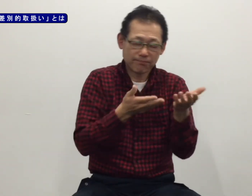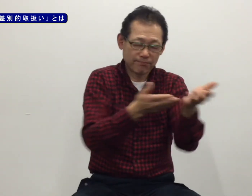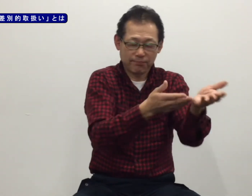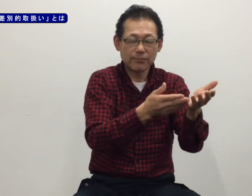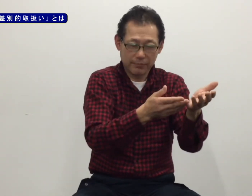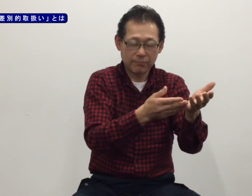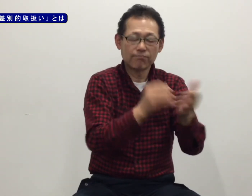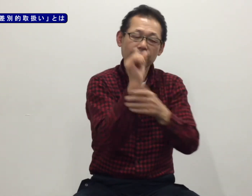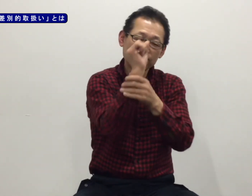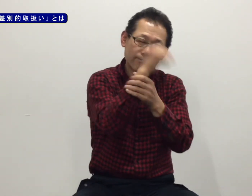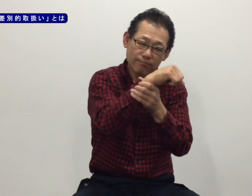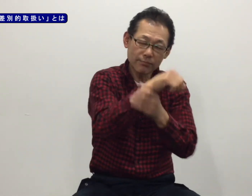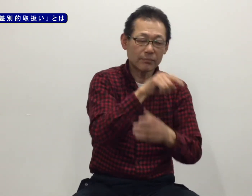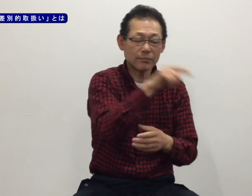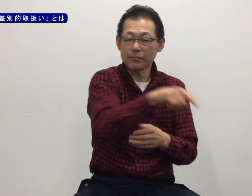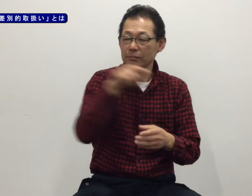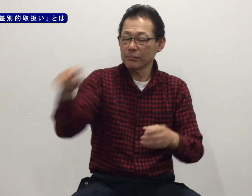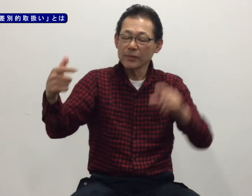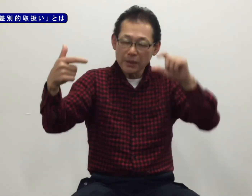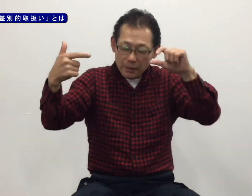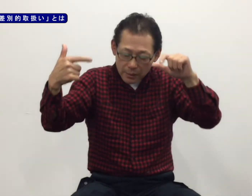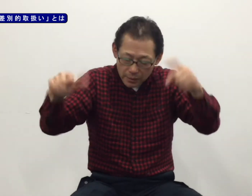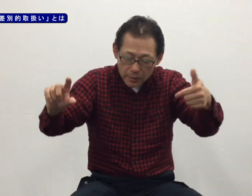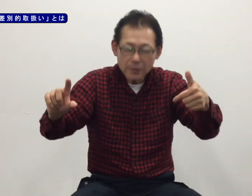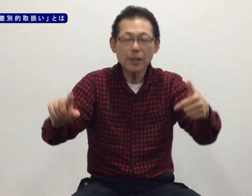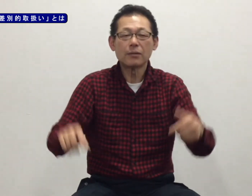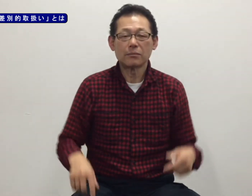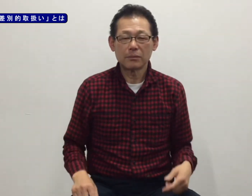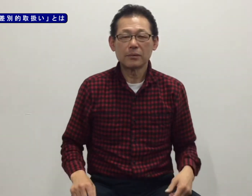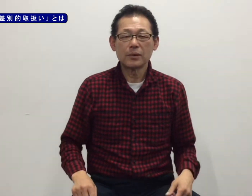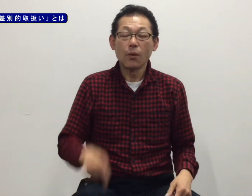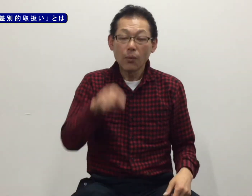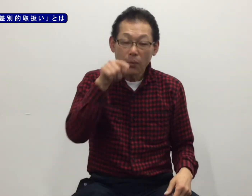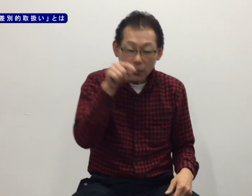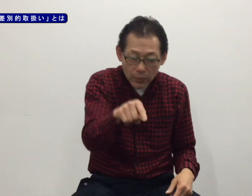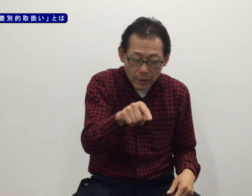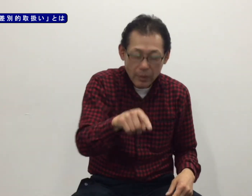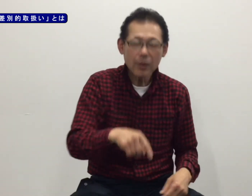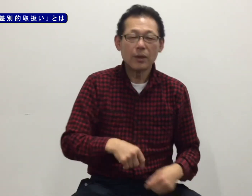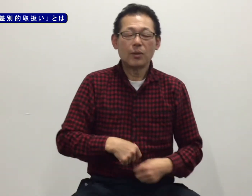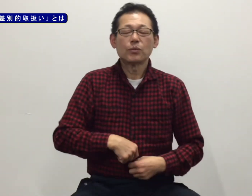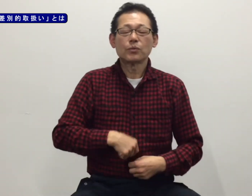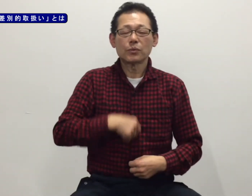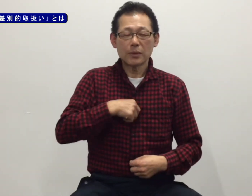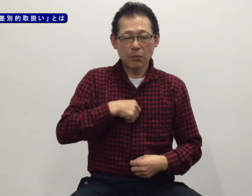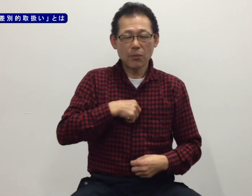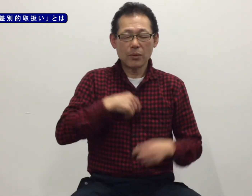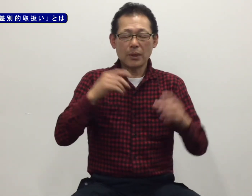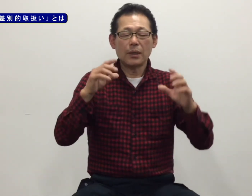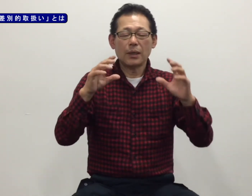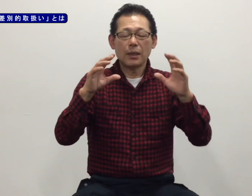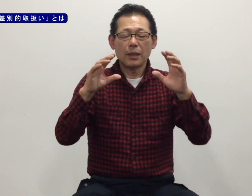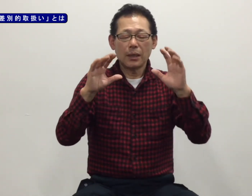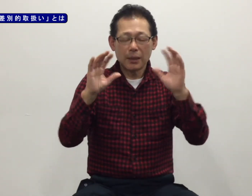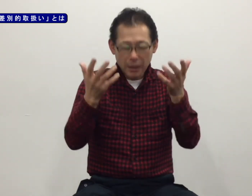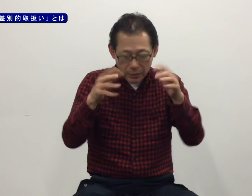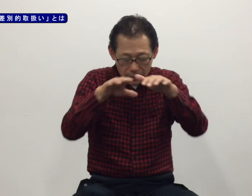という両社で違った対応をすることを不当な差別的取扱い